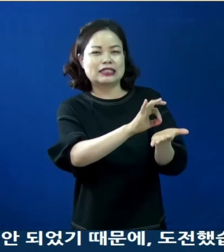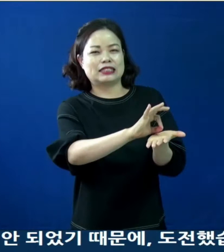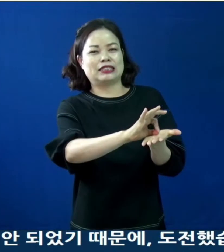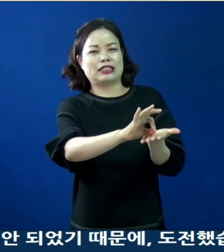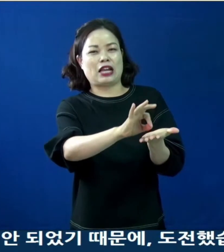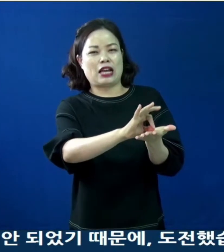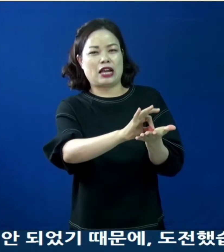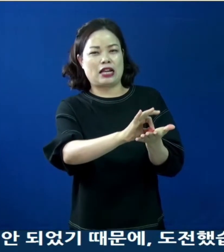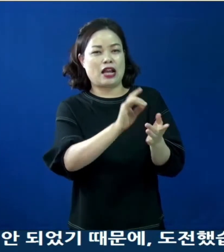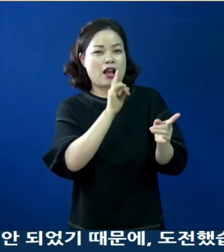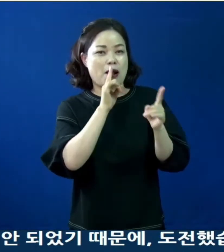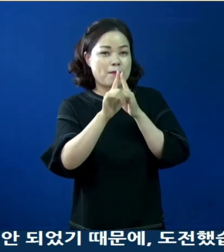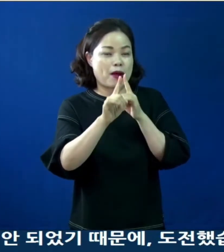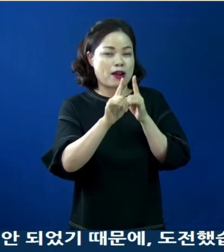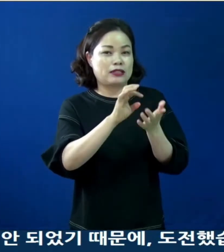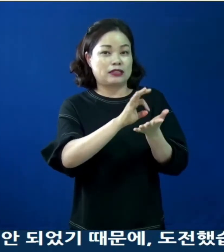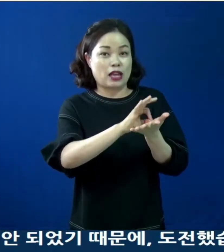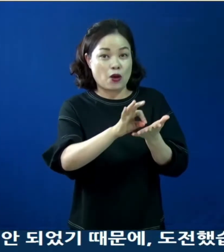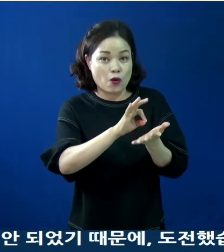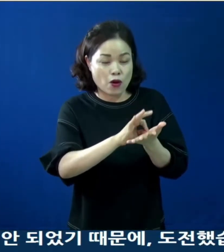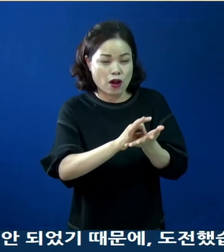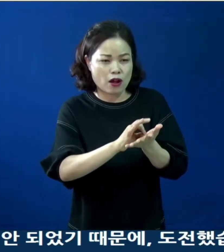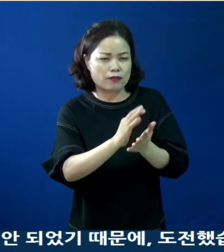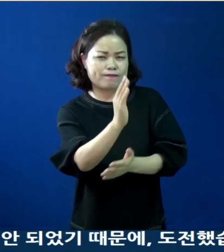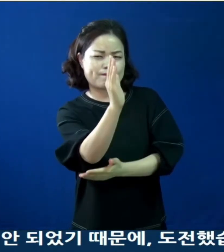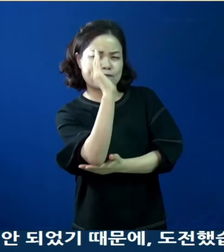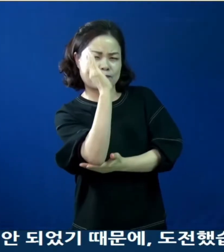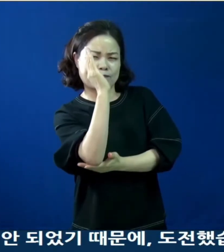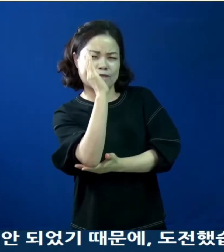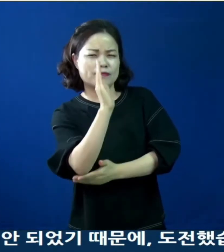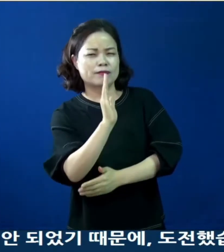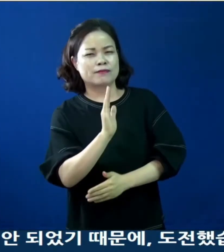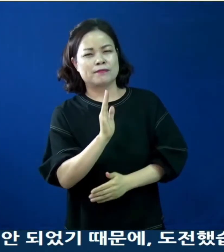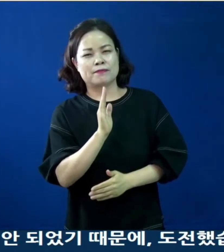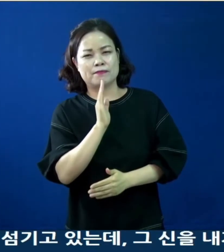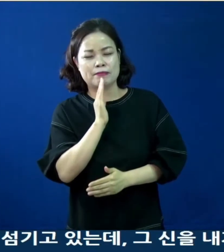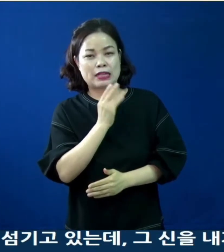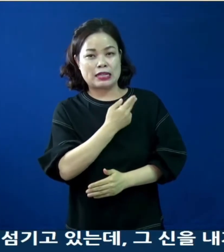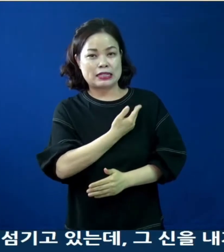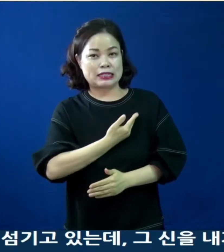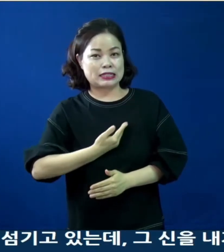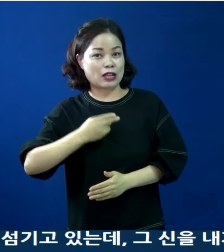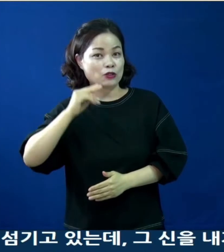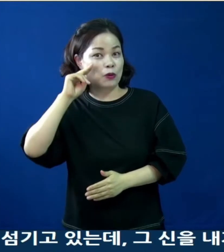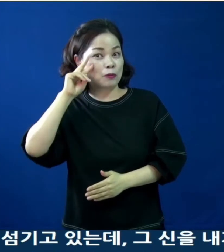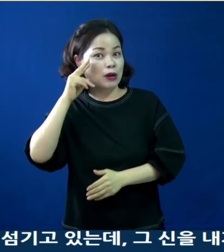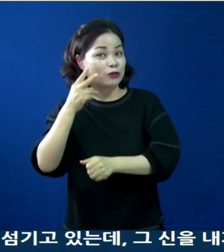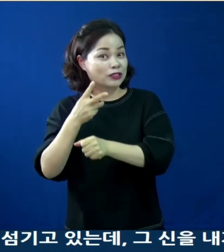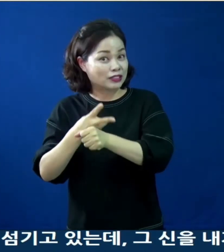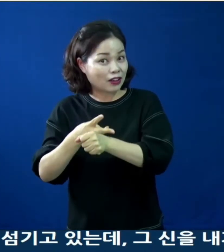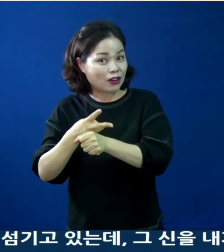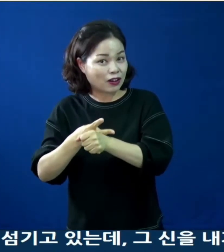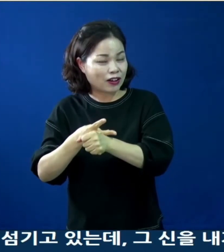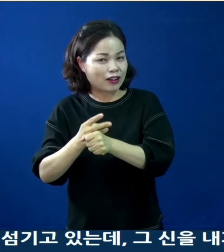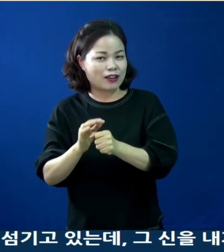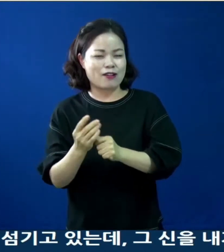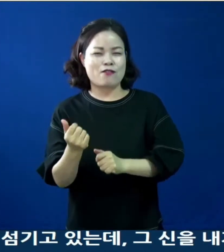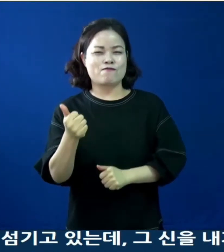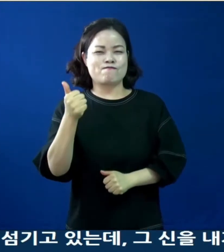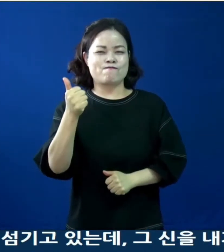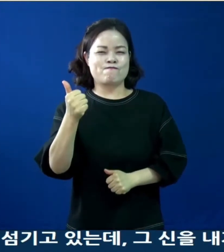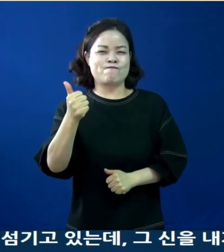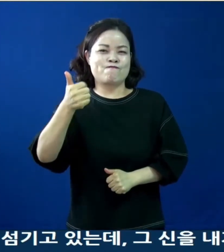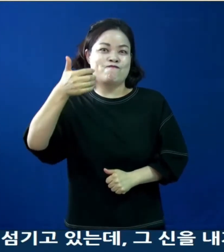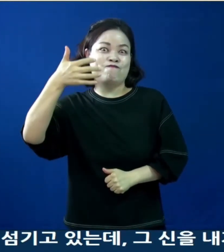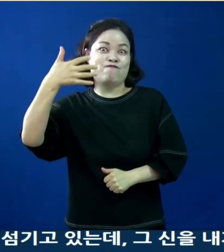있는 용어들을 사용해서 설교를 하는데 정말 사도 바울 선생님은 고수임에 틀림이